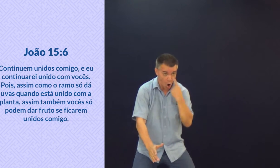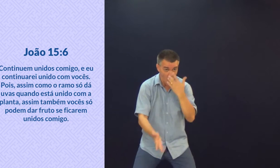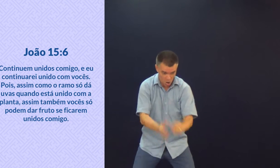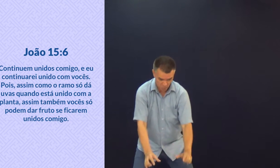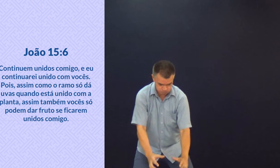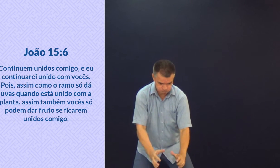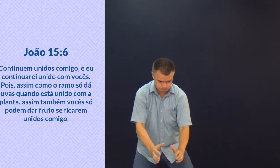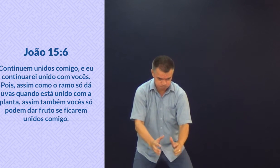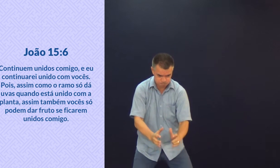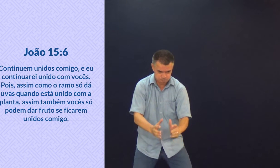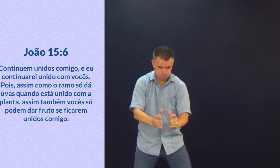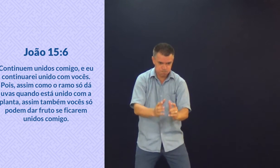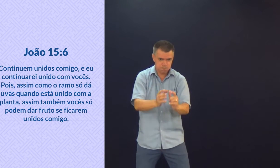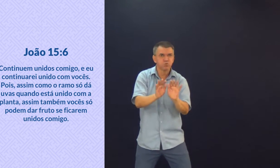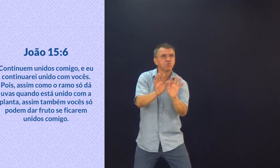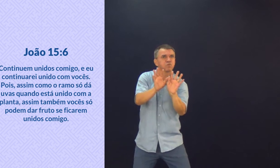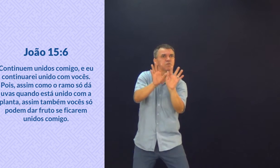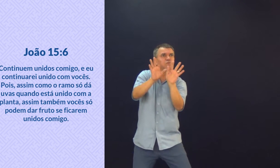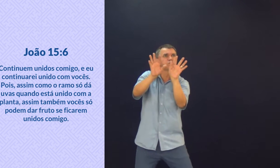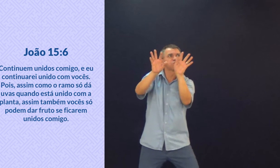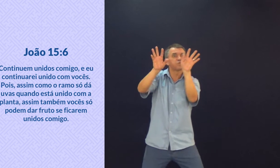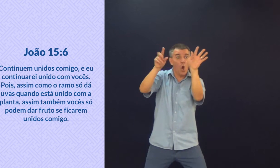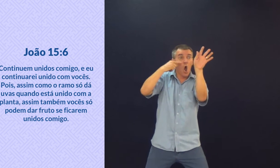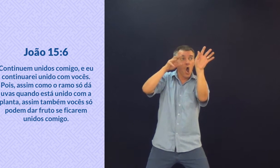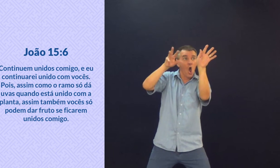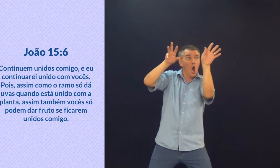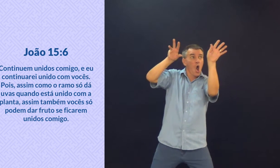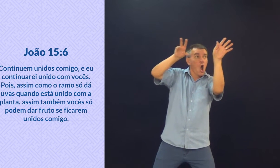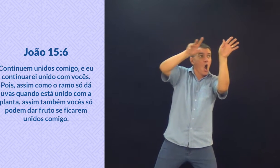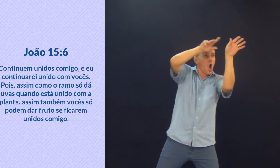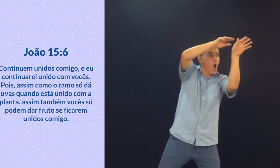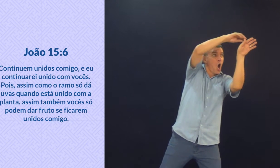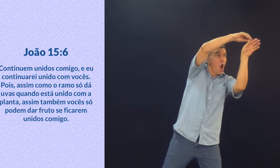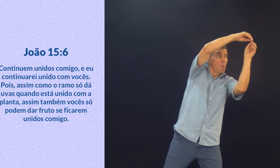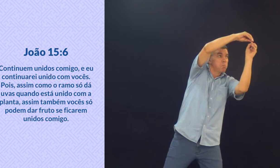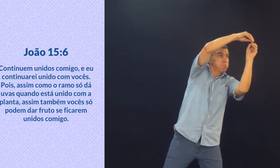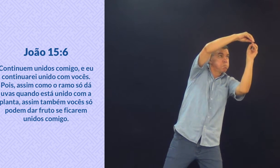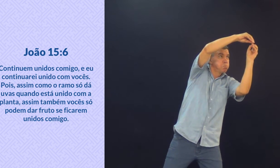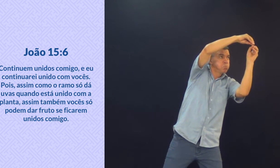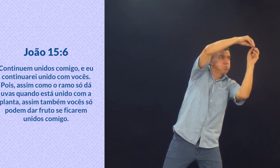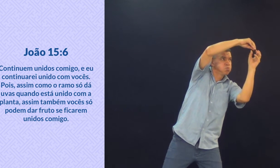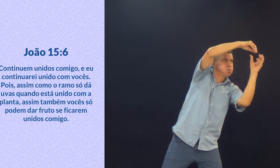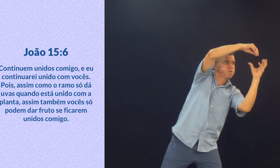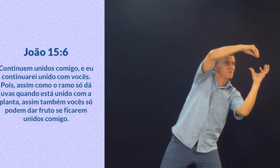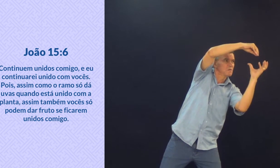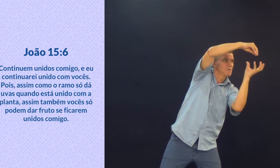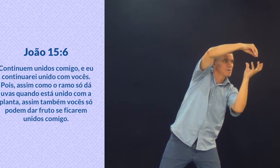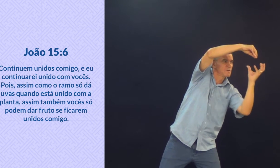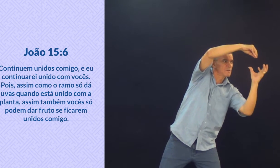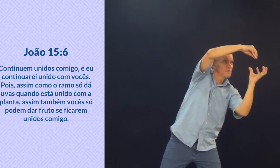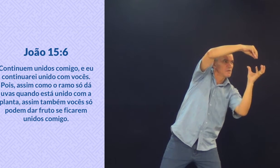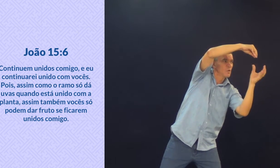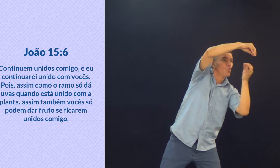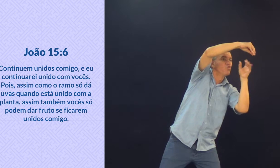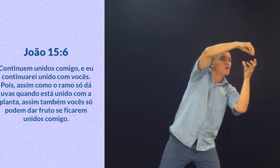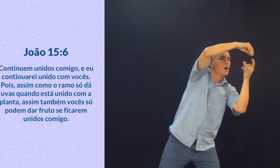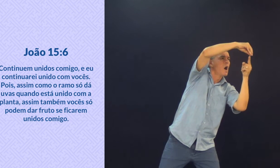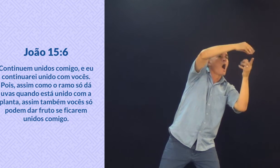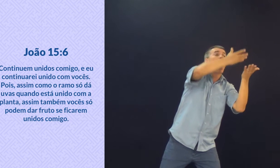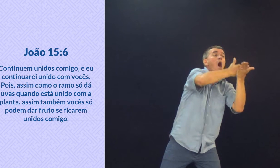tem o tronco da árvore né os galhos as uvas ali na ponta